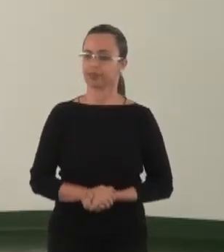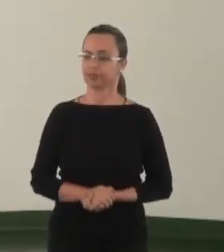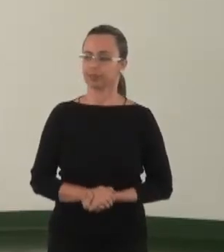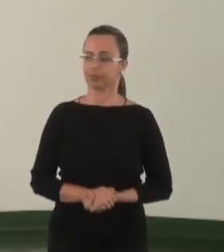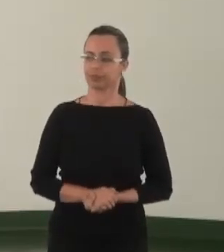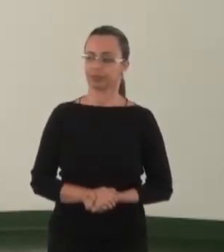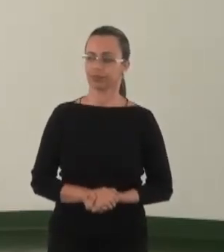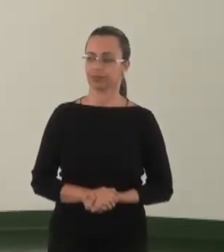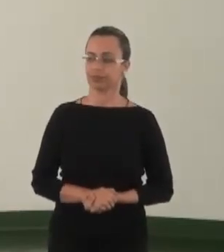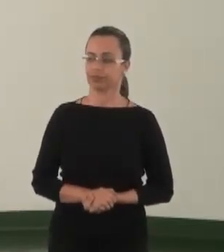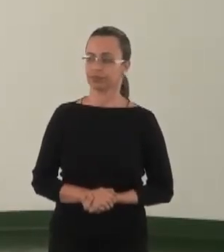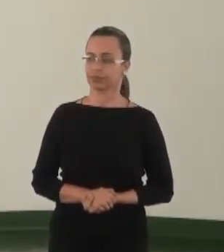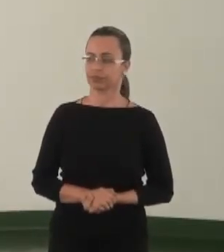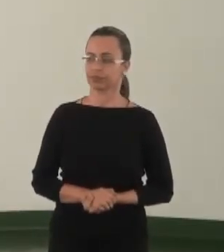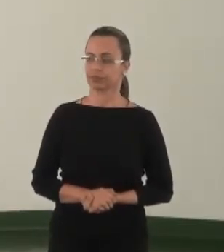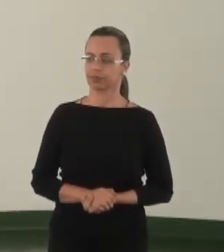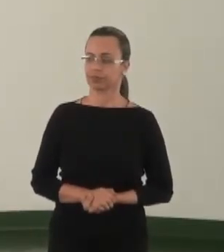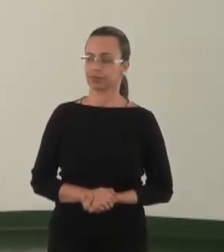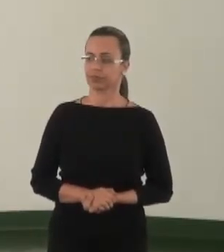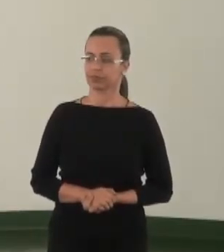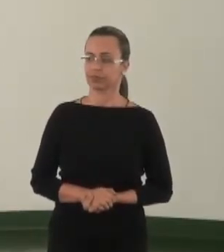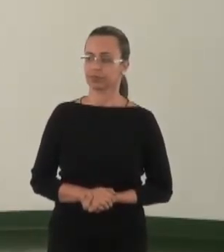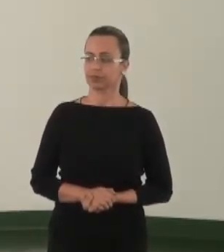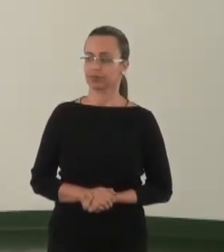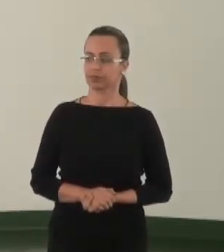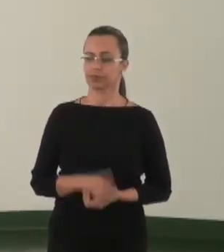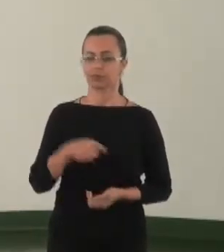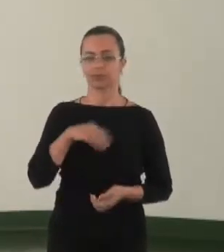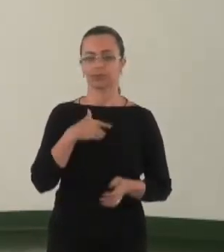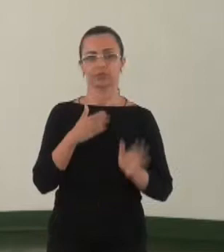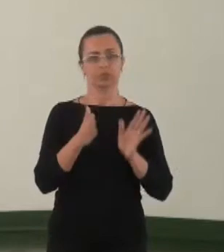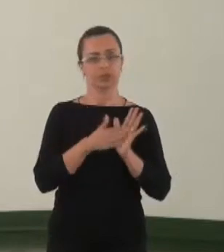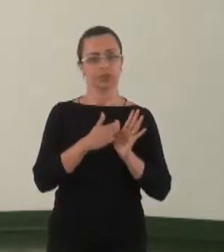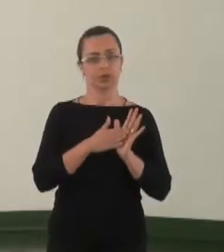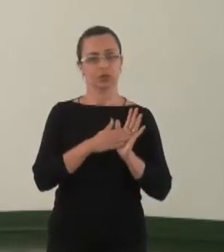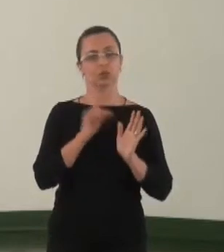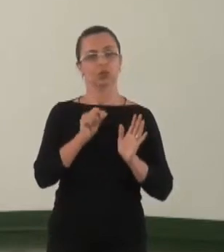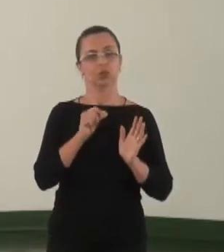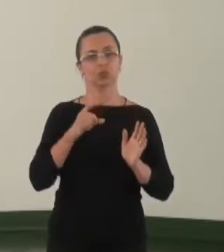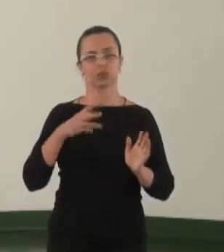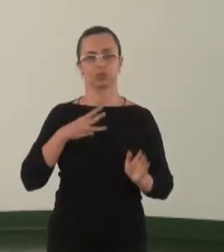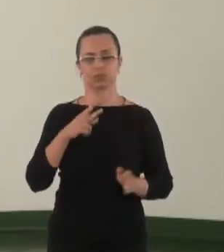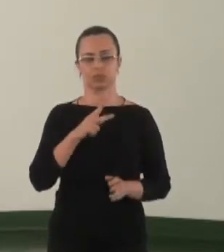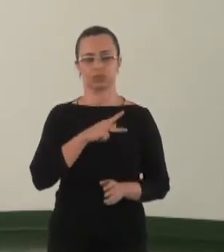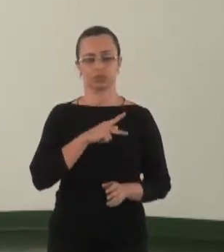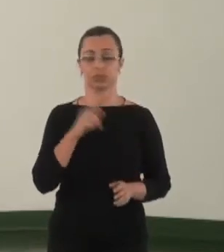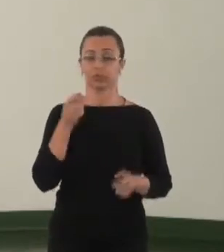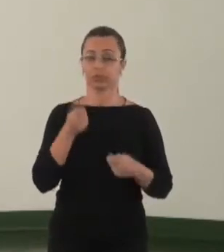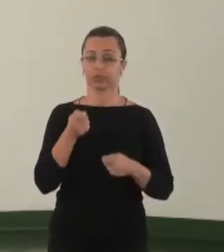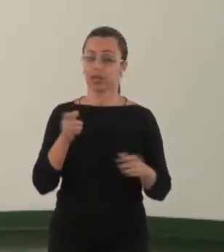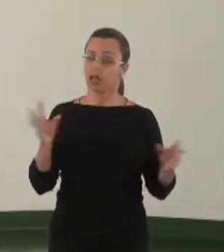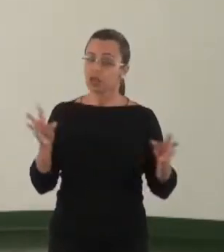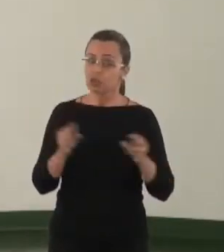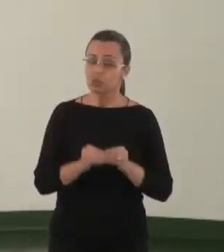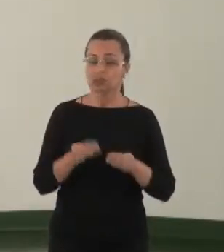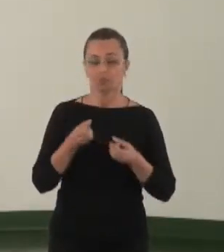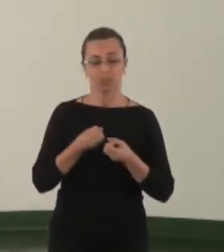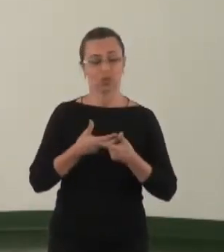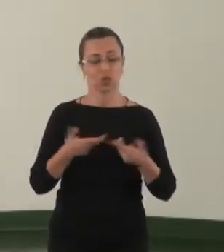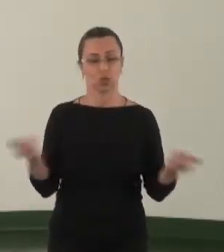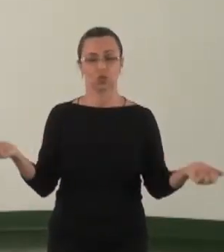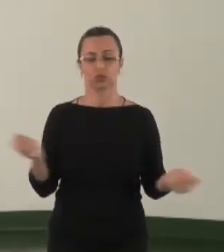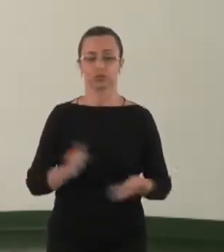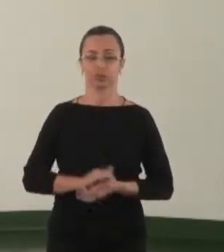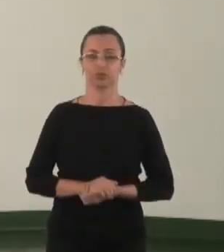Ah, claro, eu tô mais abordando as pautas daquilo que a gente espera do Ministério Público. Estou tentando resumir aqui porque é muita coisa.